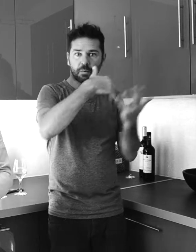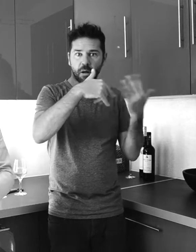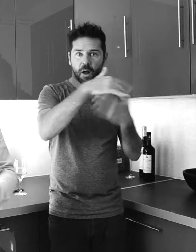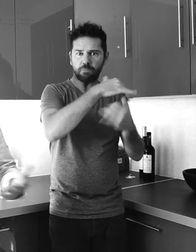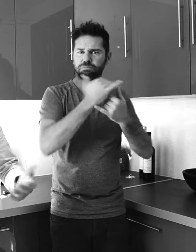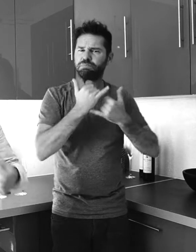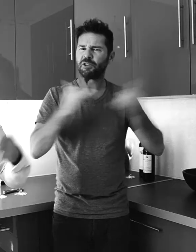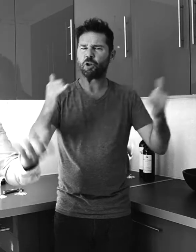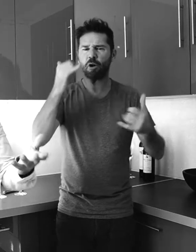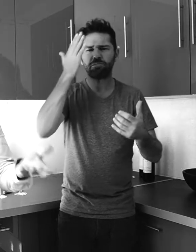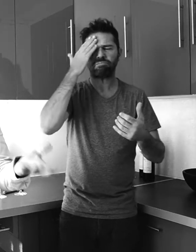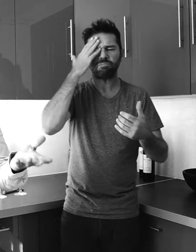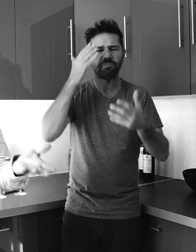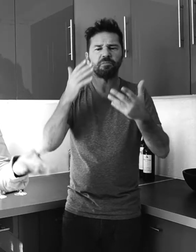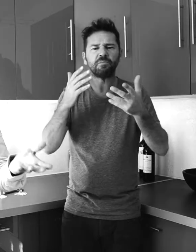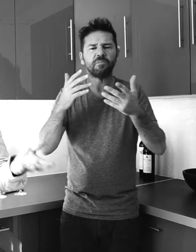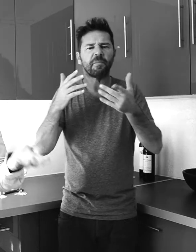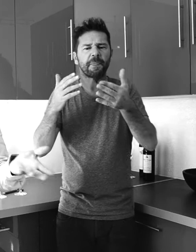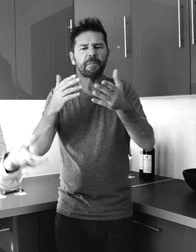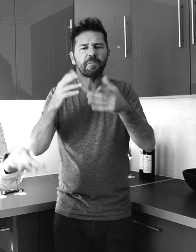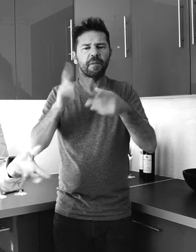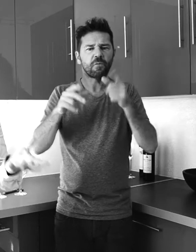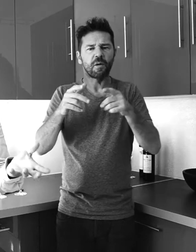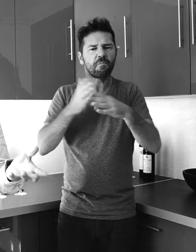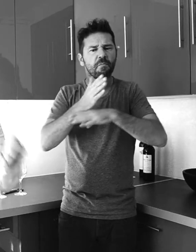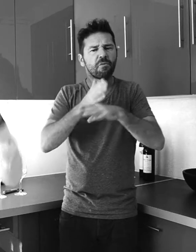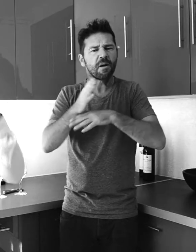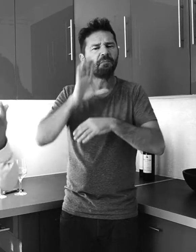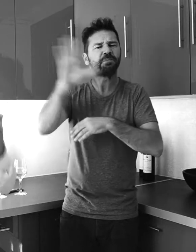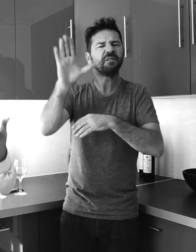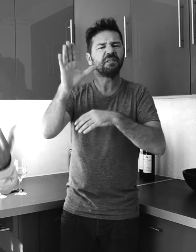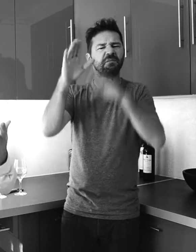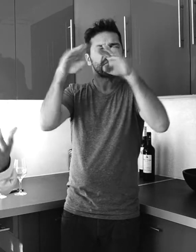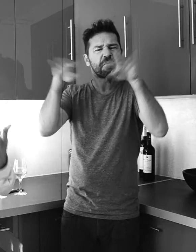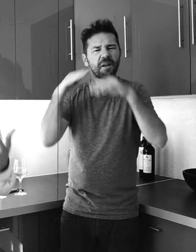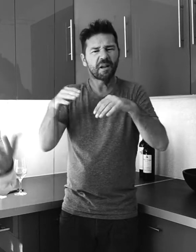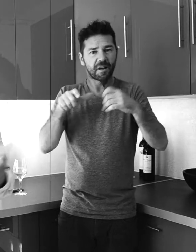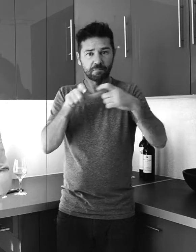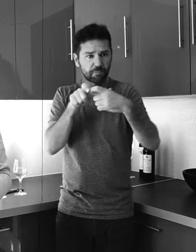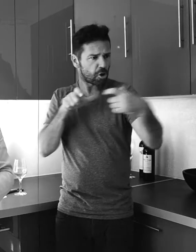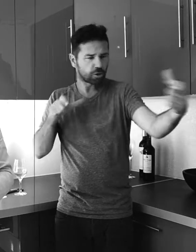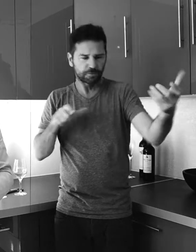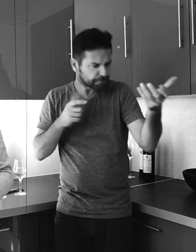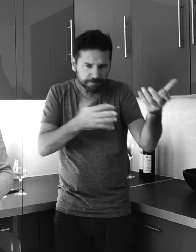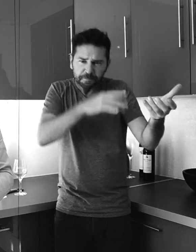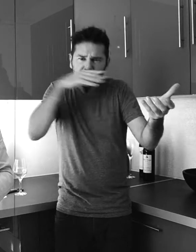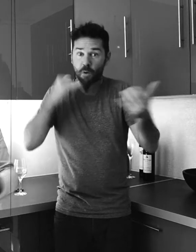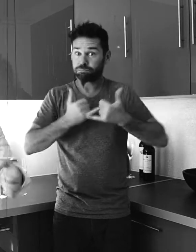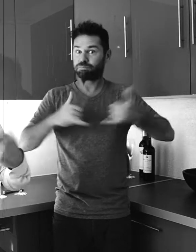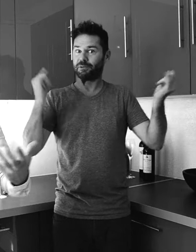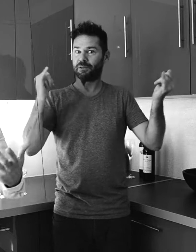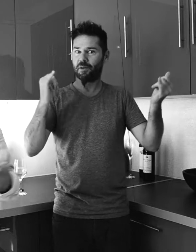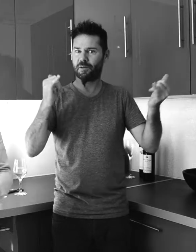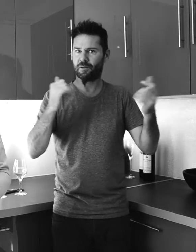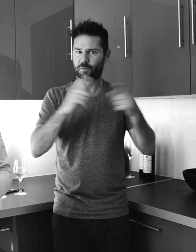fort. On le connaît rien que quand on prend des planches de bois de pin, mais ça a une odeur très forte et qui